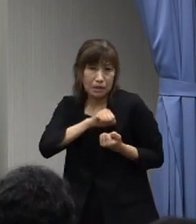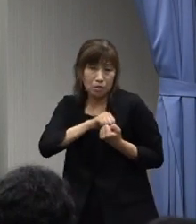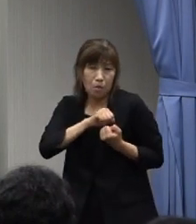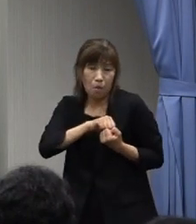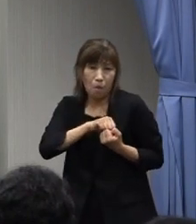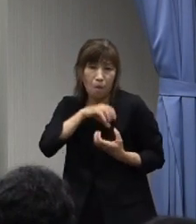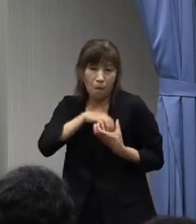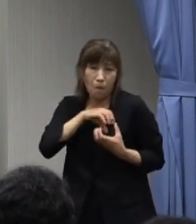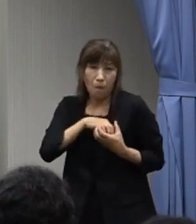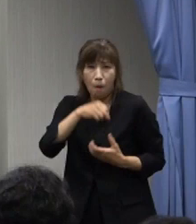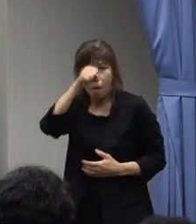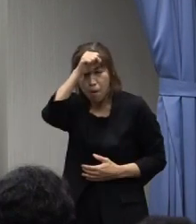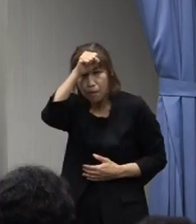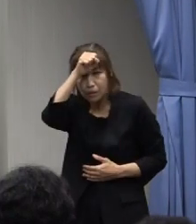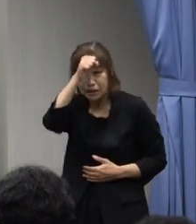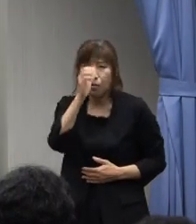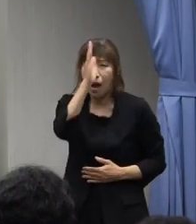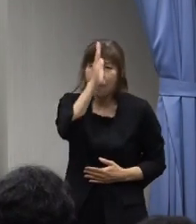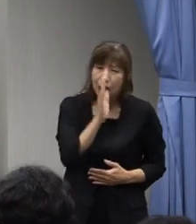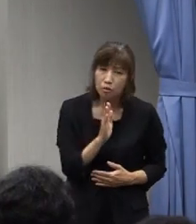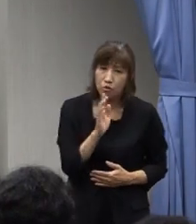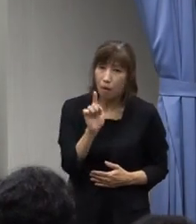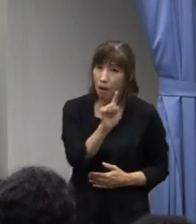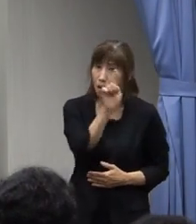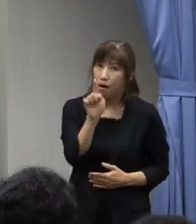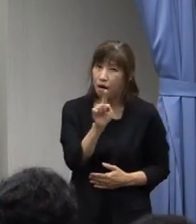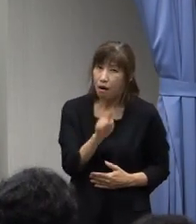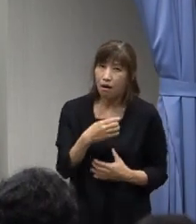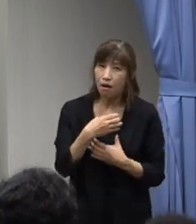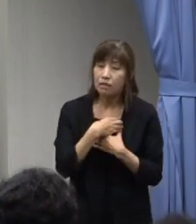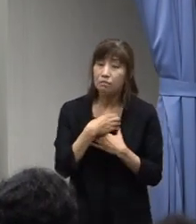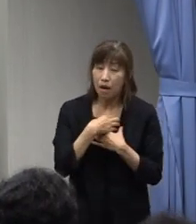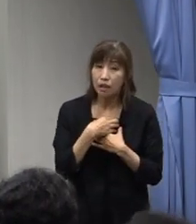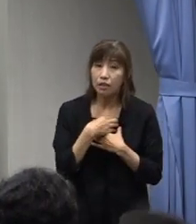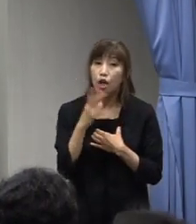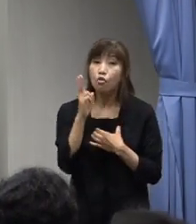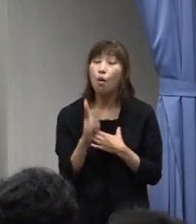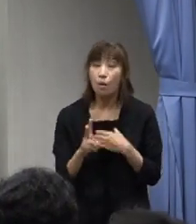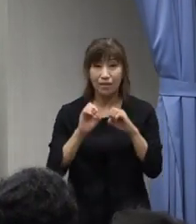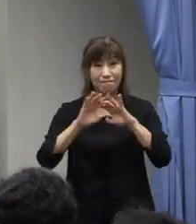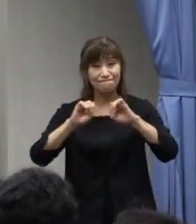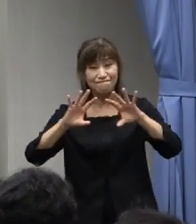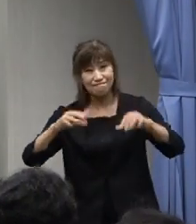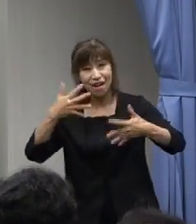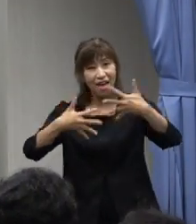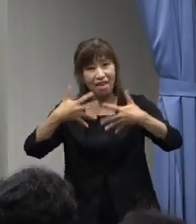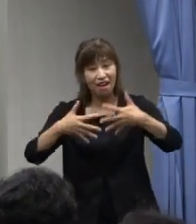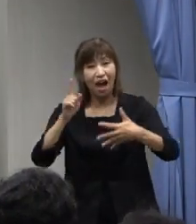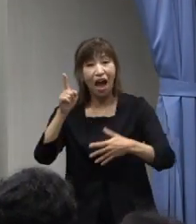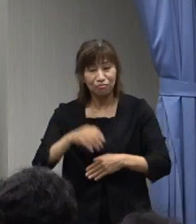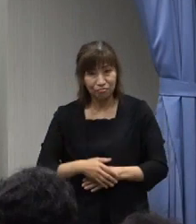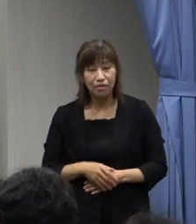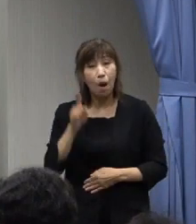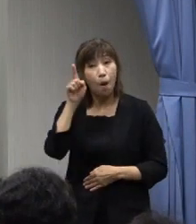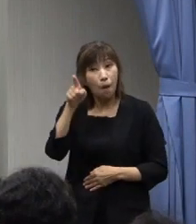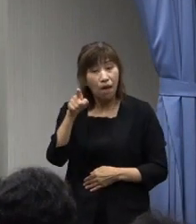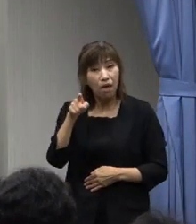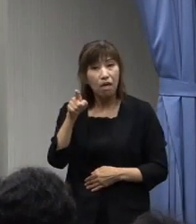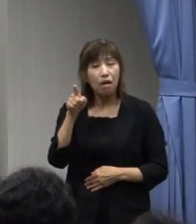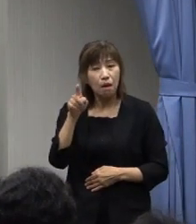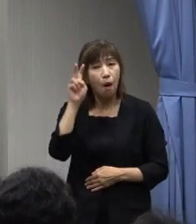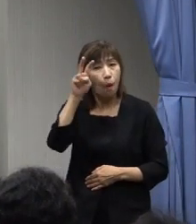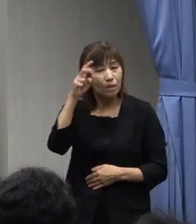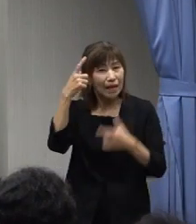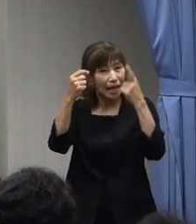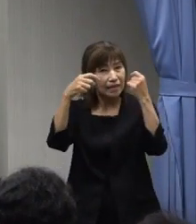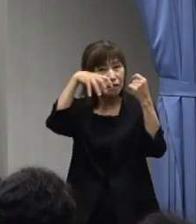るんですと、いうこういった啓発動画をやっております。でこれは大阪大学のいわゆる研究され